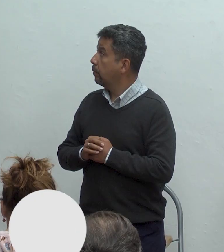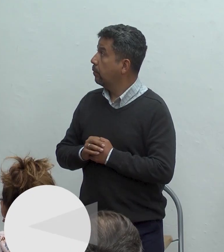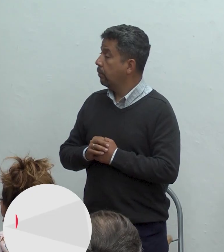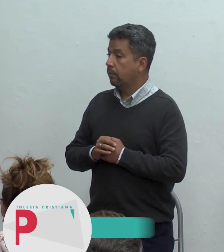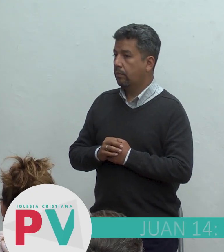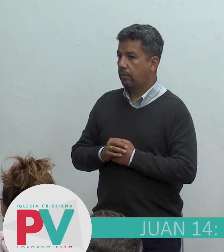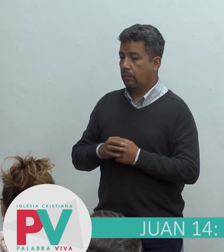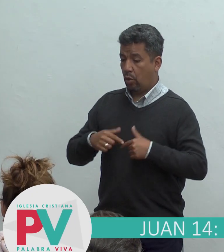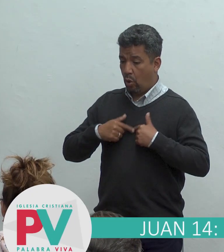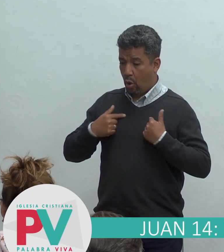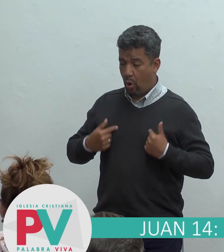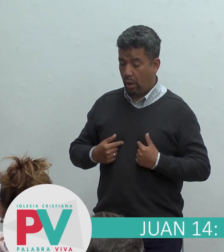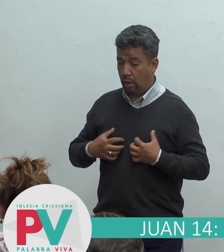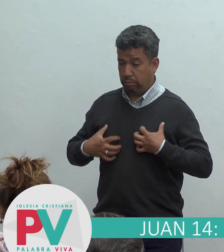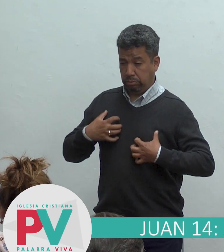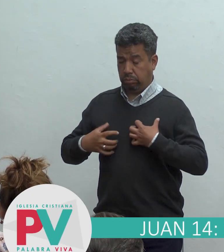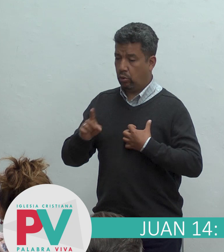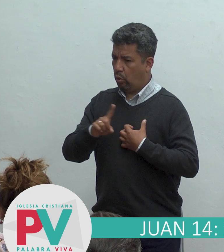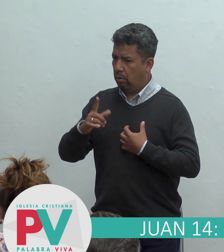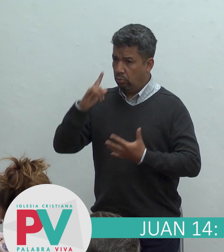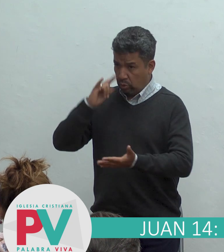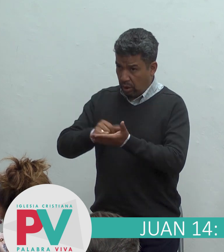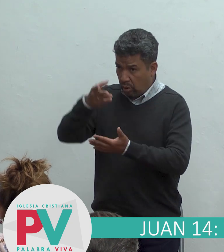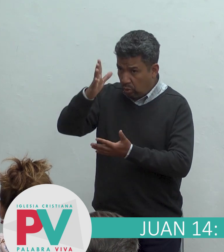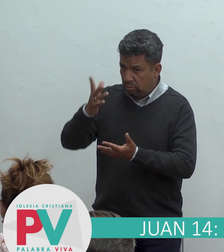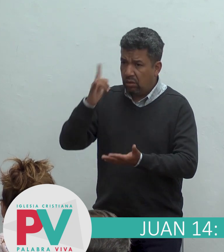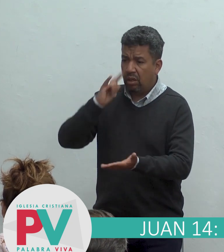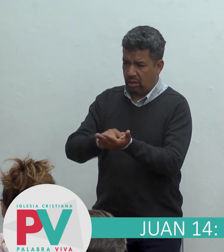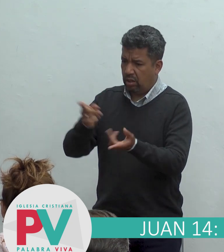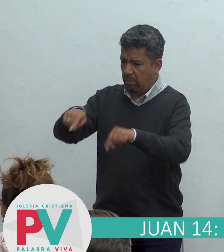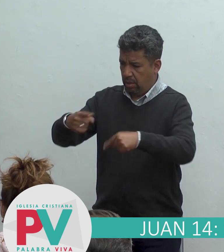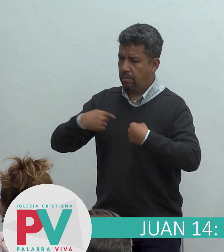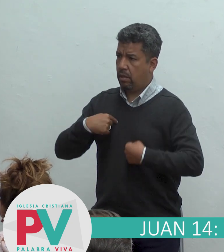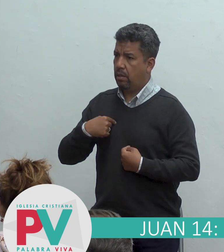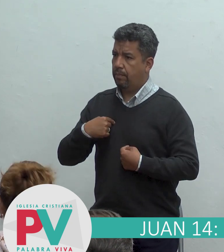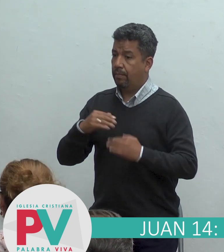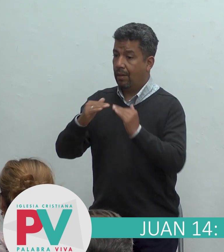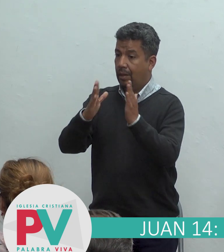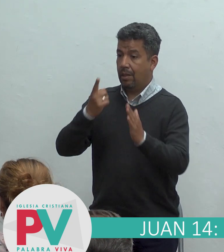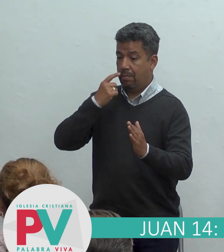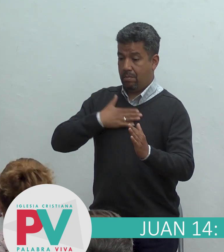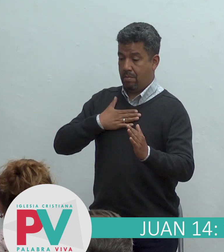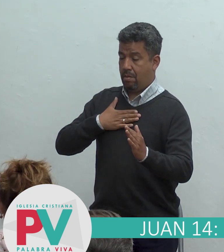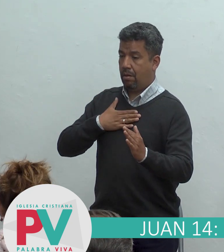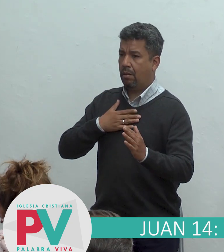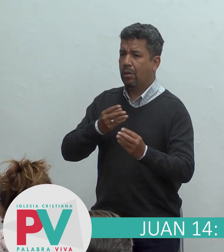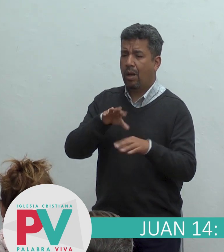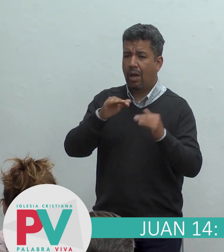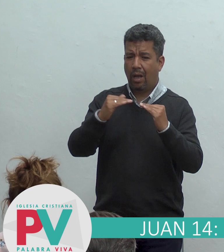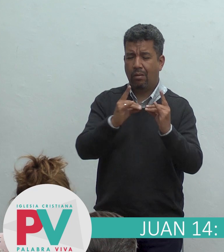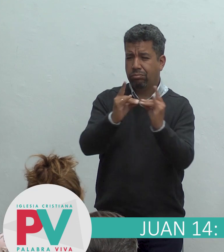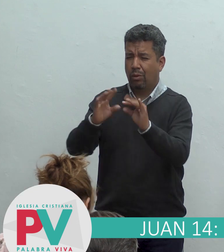No se turbe vuestro corazón. ¿Creéis en Dios? Creed también en mí. En la casa de mi Padre muchas moradas